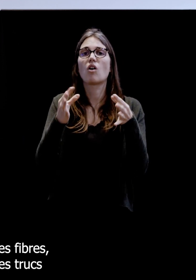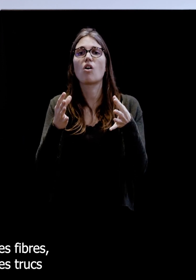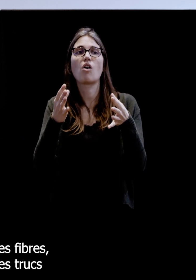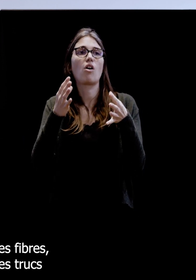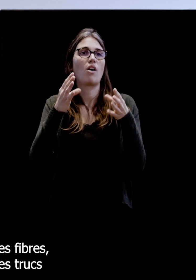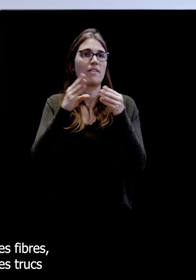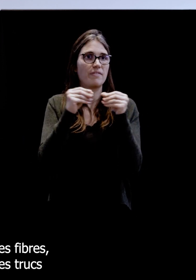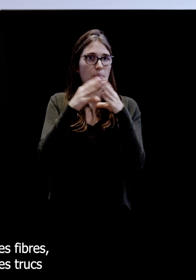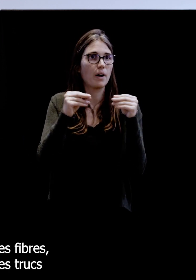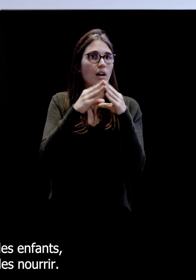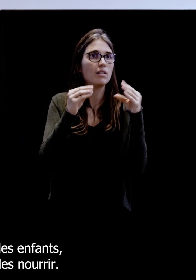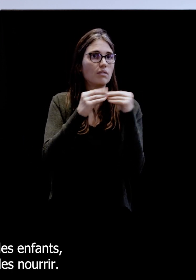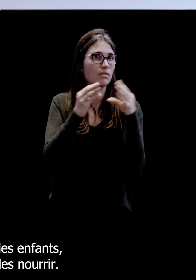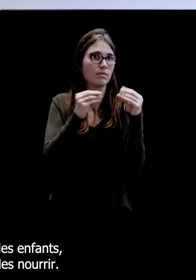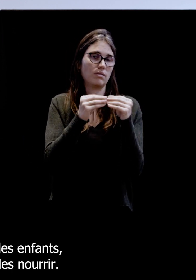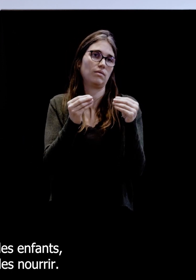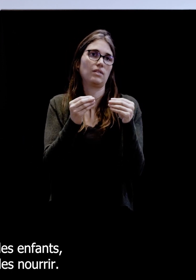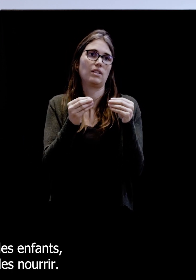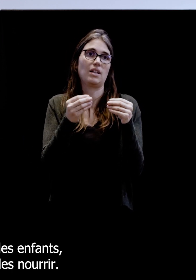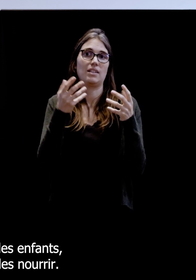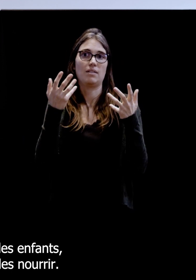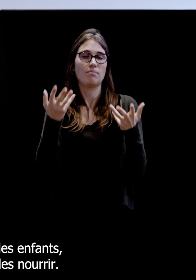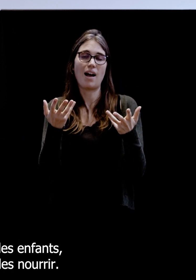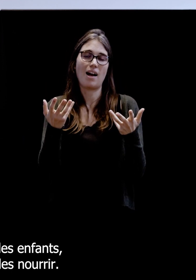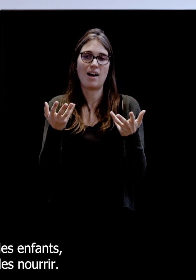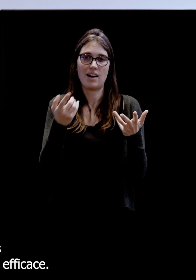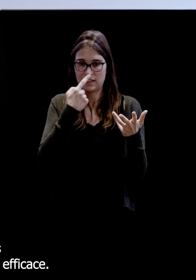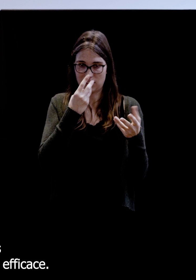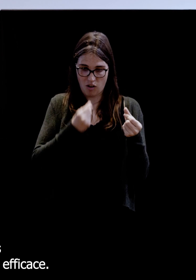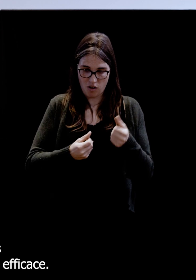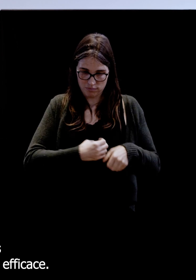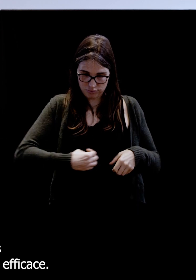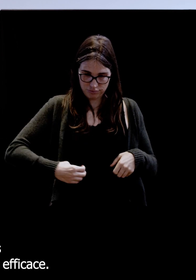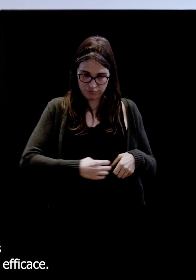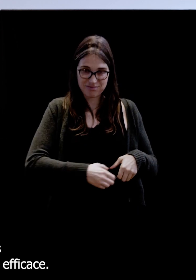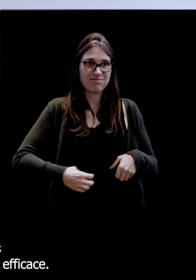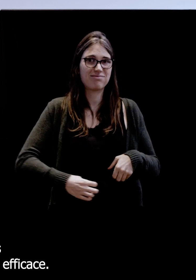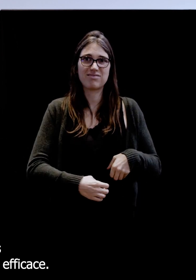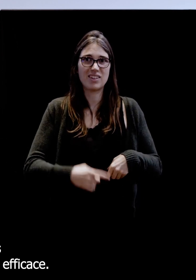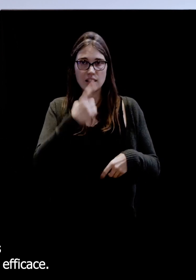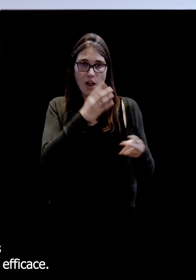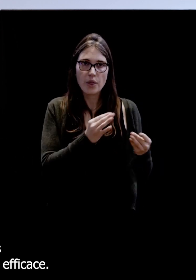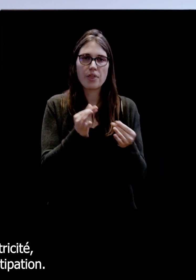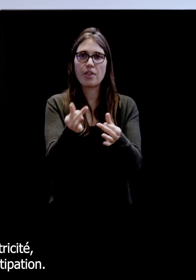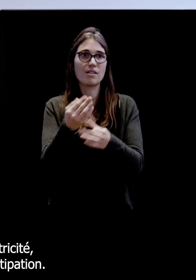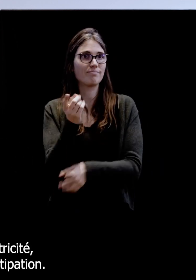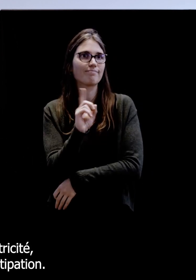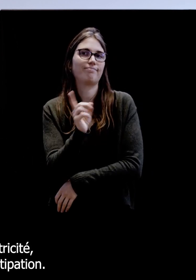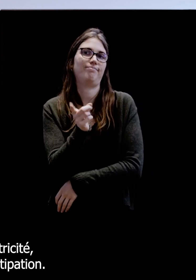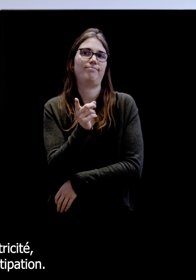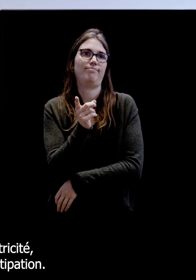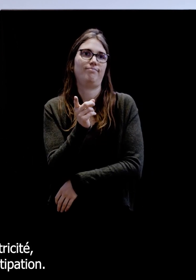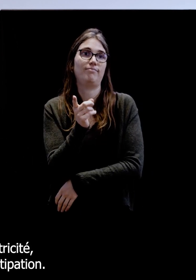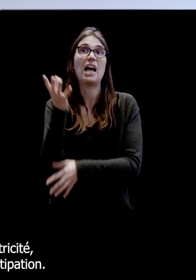avec des fibres, mais si vous mangez des trucs qui sont faits pour nourrir les enfants, ça marche très bien pour les nourrir, mais il n'y a pas un bol fécal qui soit très efficace, plus le